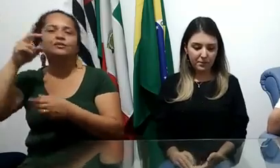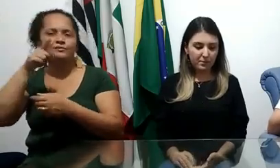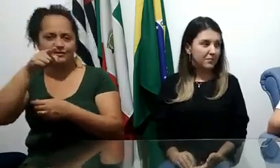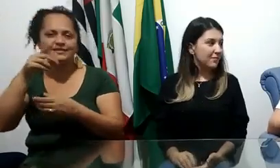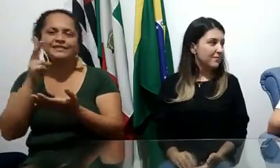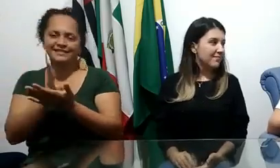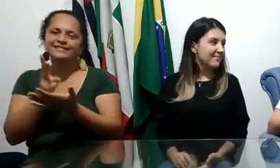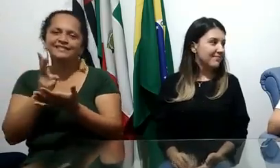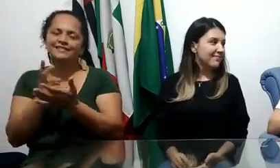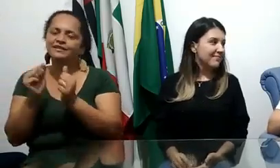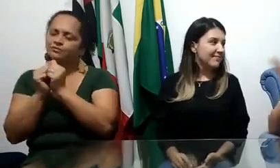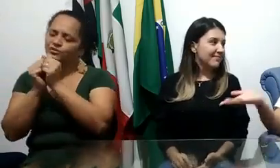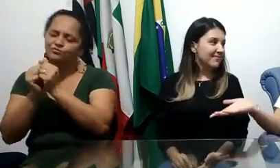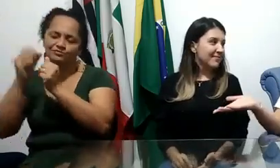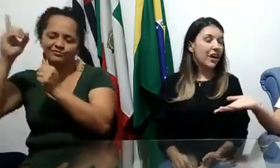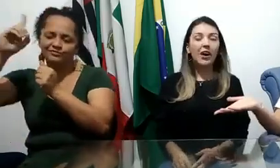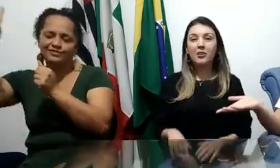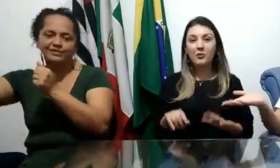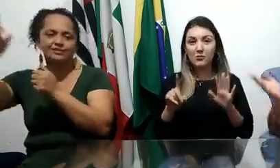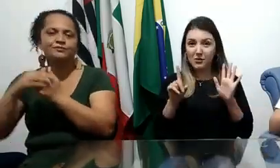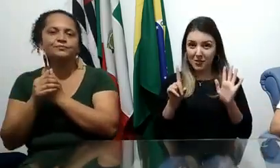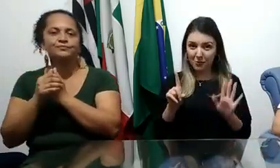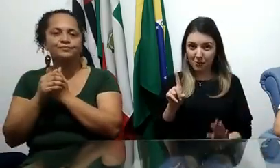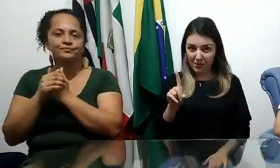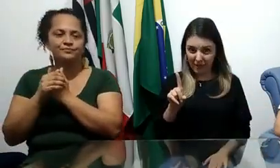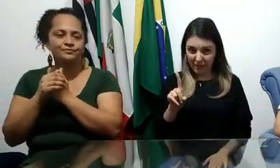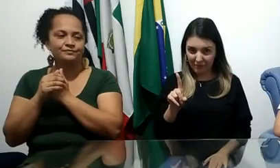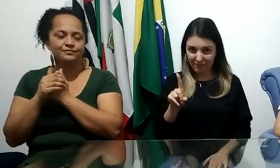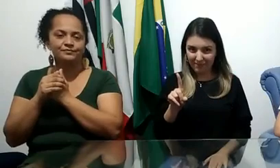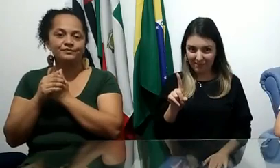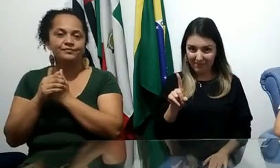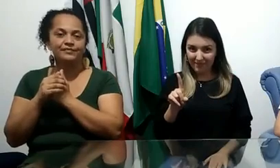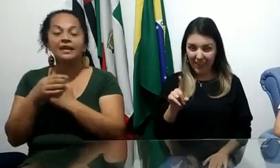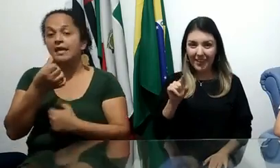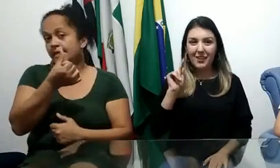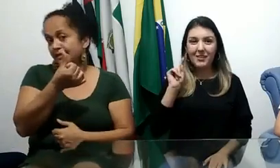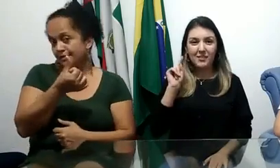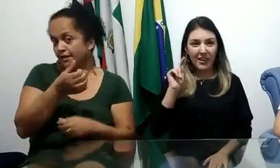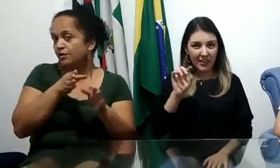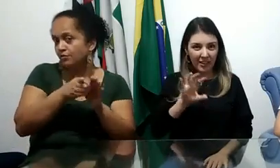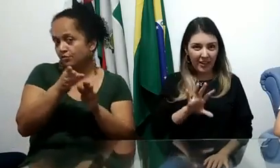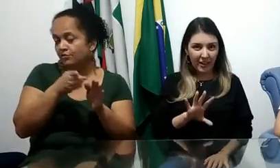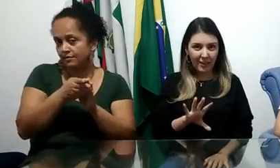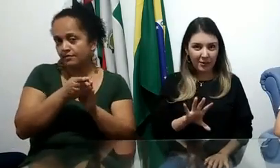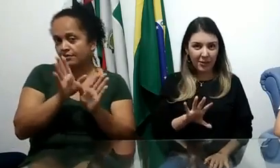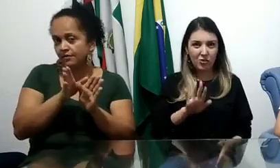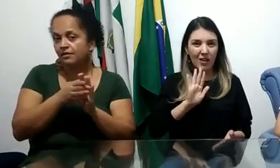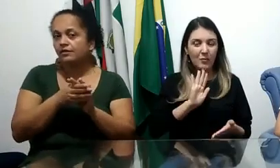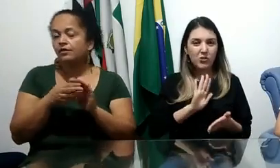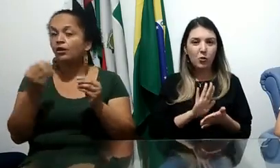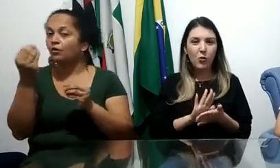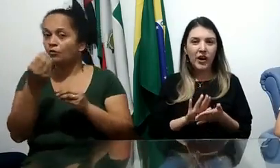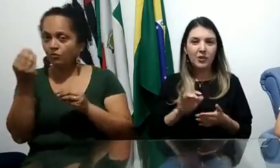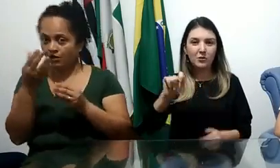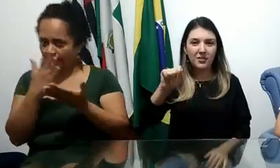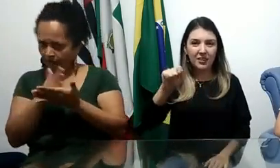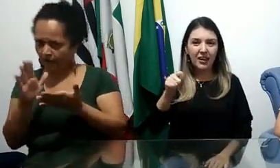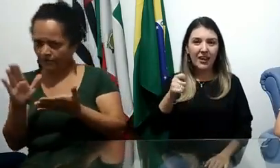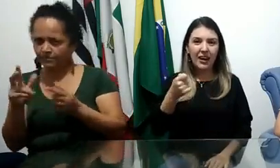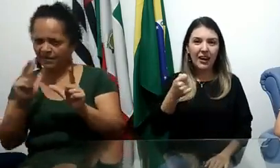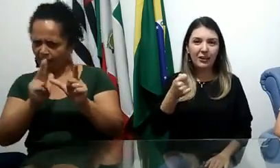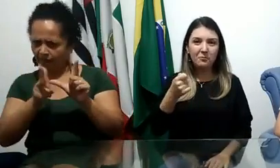Bom, era isso que eu tinha para falar. Você quer falar mais? Talvez um 6º conselho. Sai daqui da live, já vai pro seu quarto,